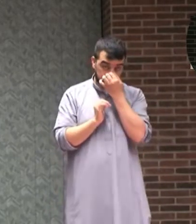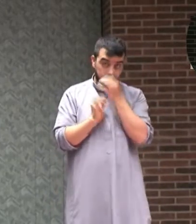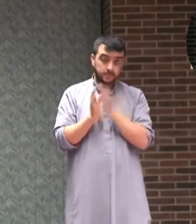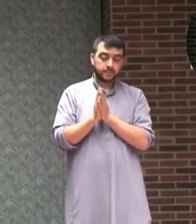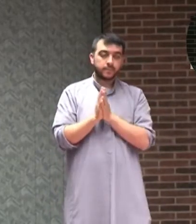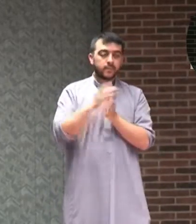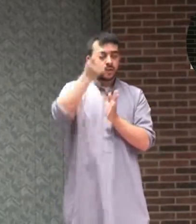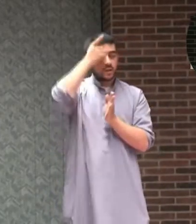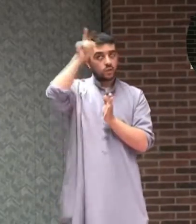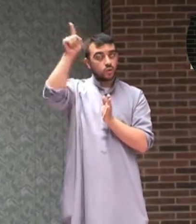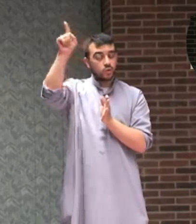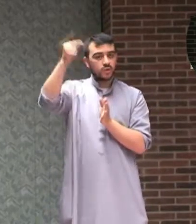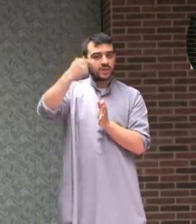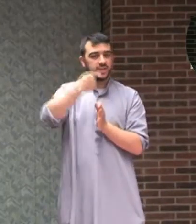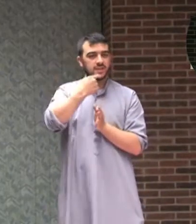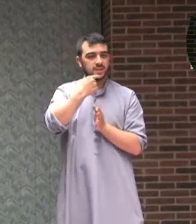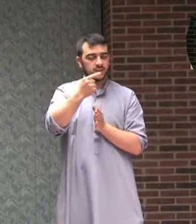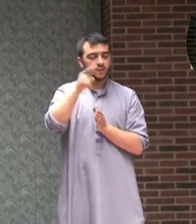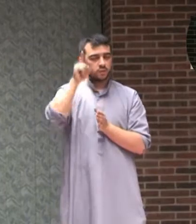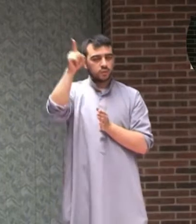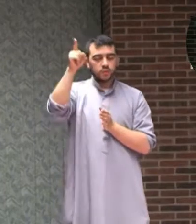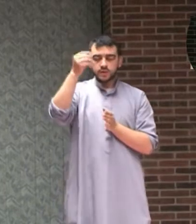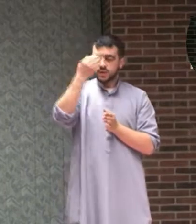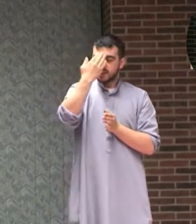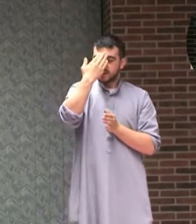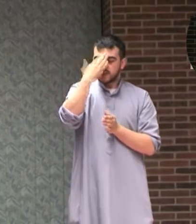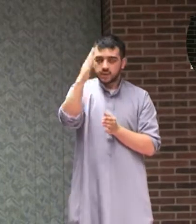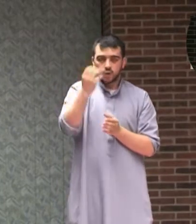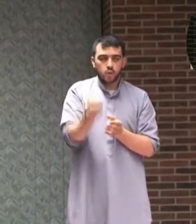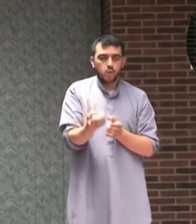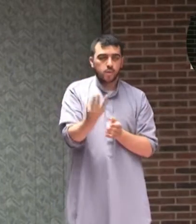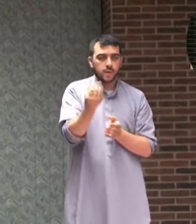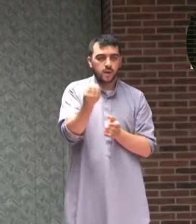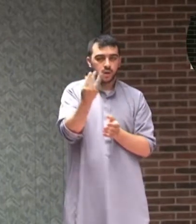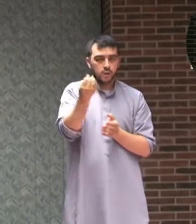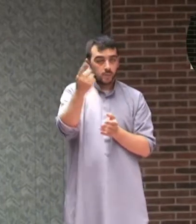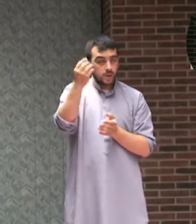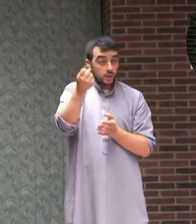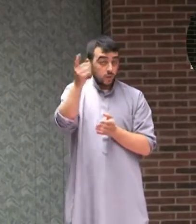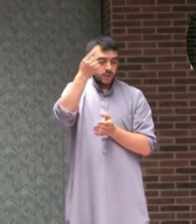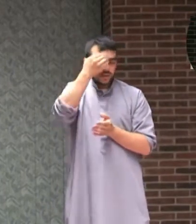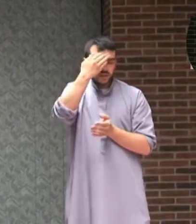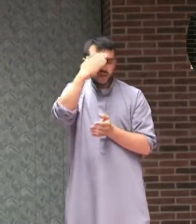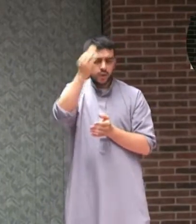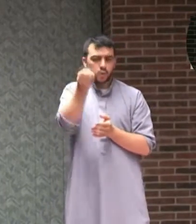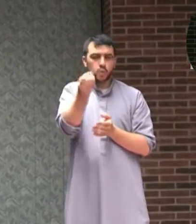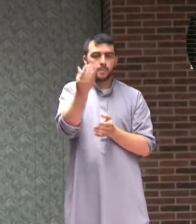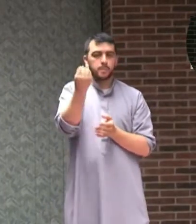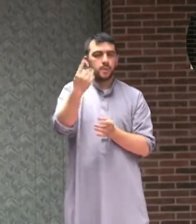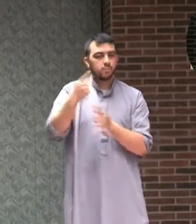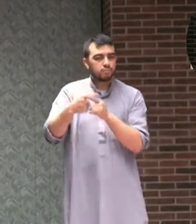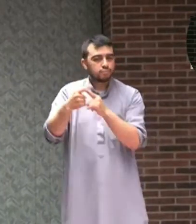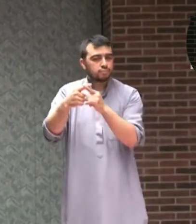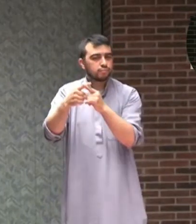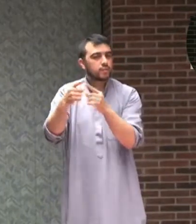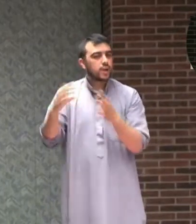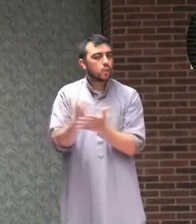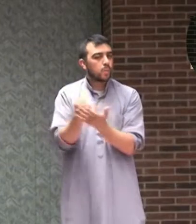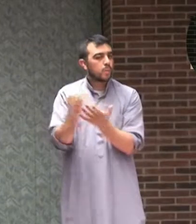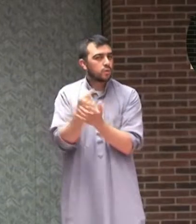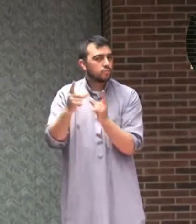C'est bon? Le Siyam, le seul qui sait au combien les actions sont décuplées, c'est Allah subhanahu wa